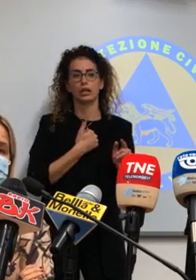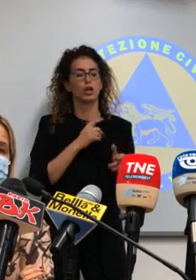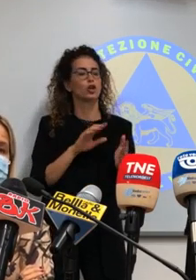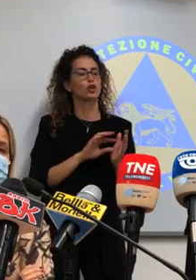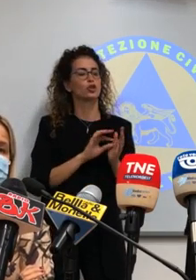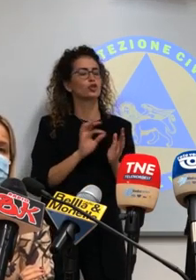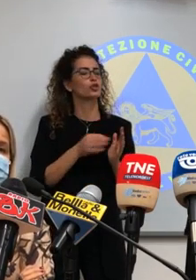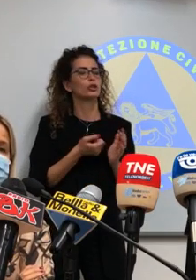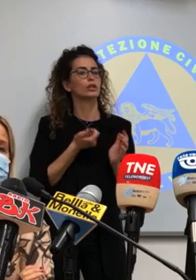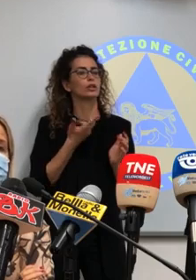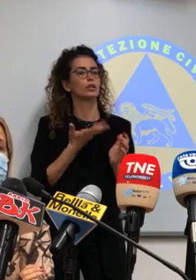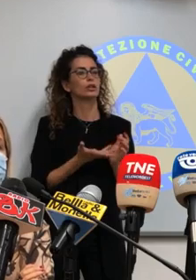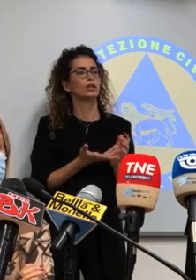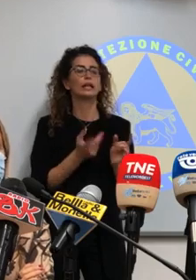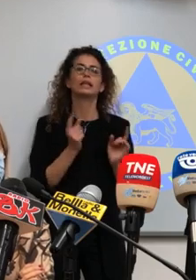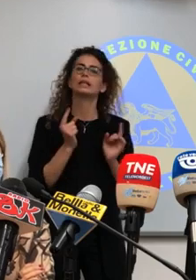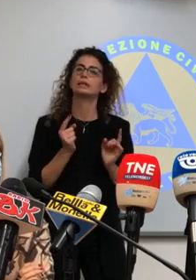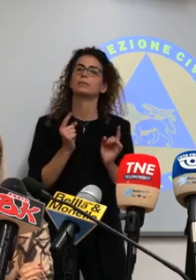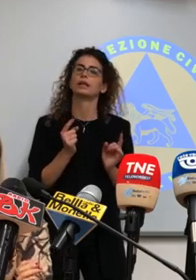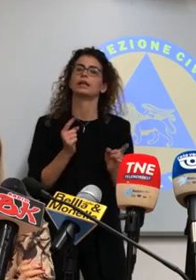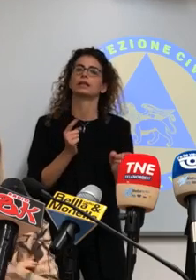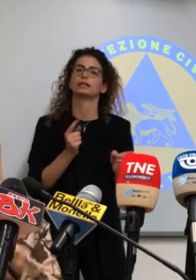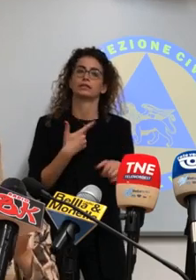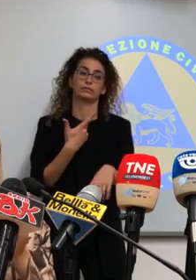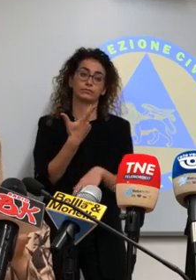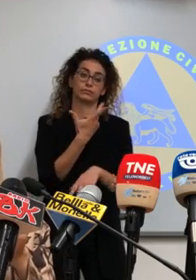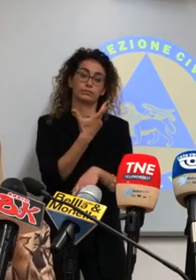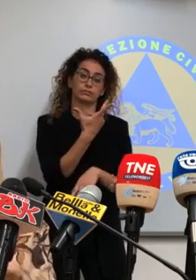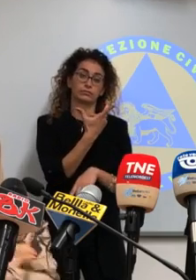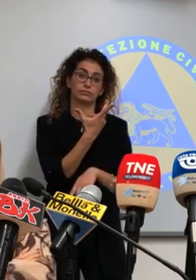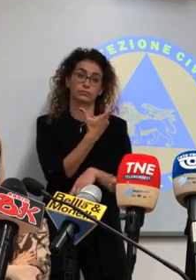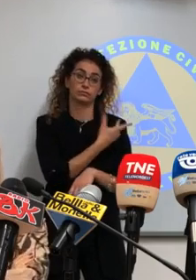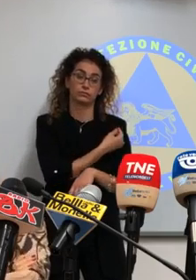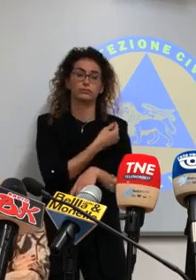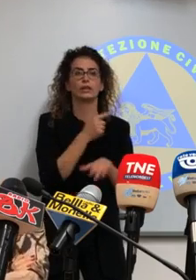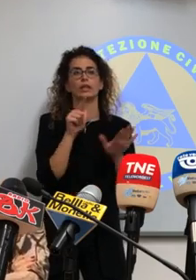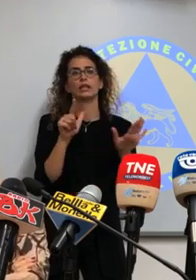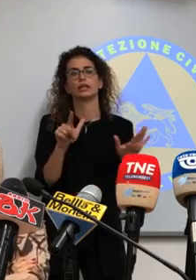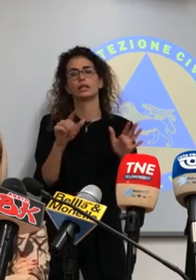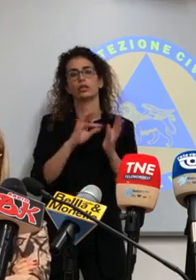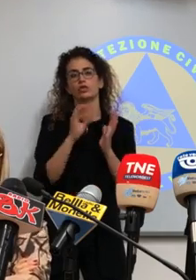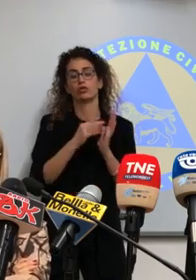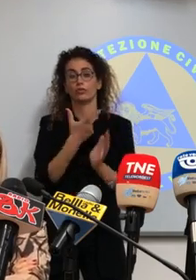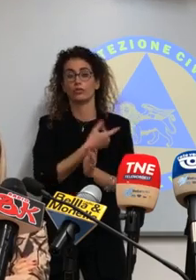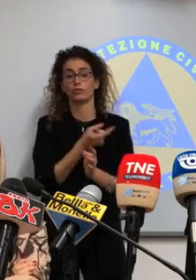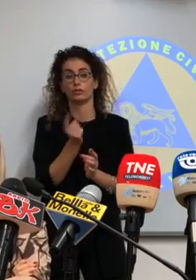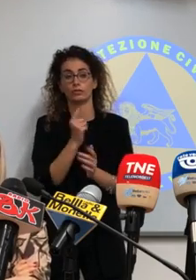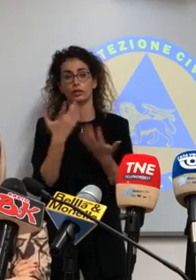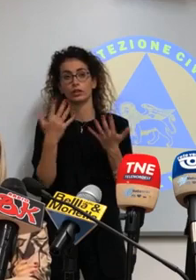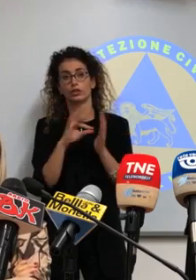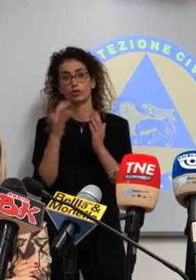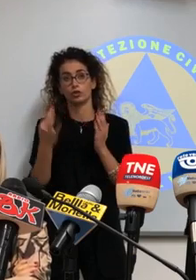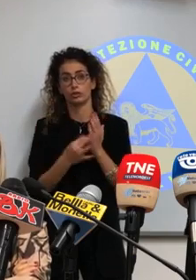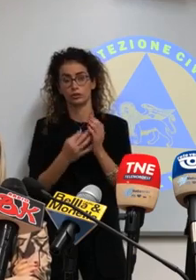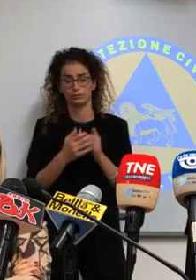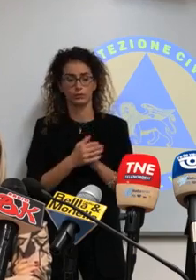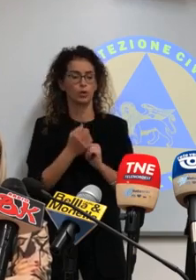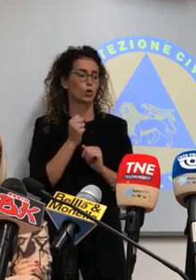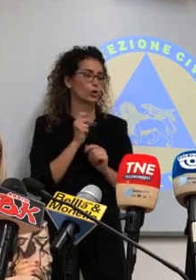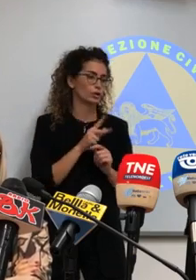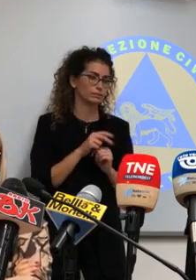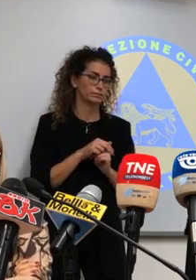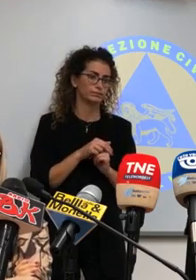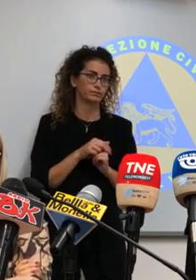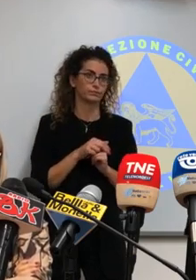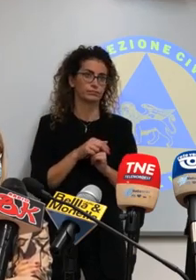giorni? Stanno a casa, dipende. Se sono vaccinati stanno a casa 7 giorni, se non sono vaccinati stanno 10 giorni. Okay. Questo